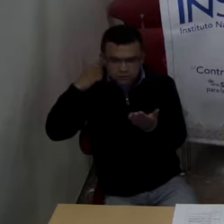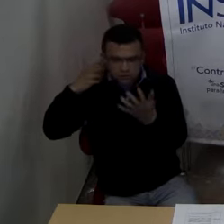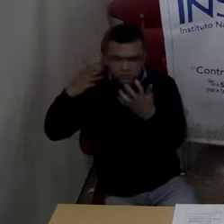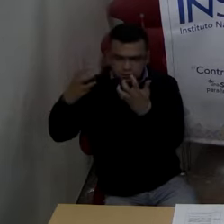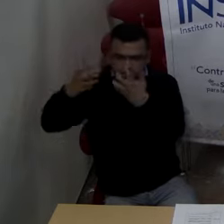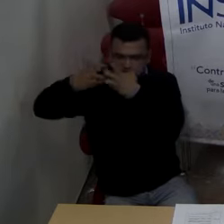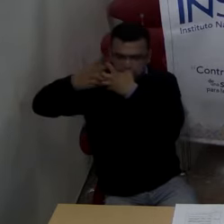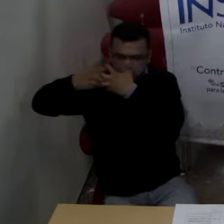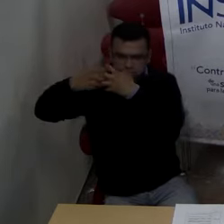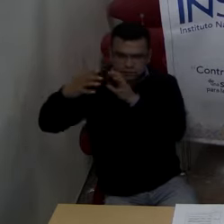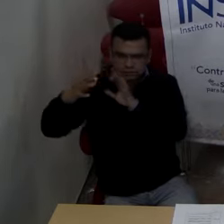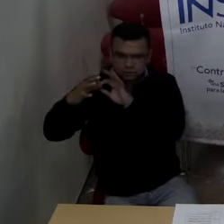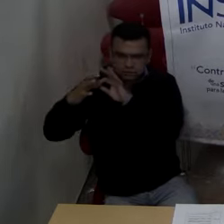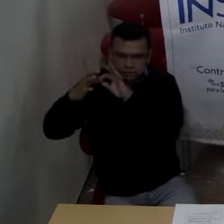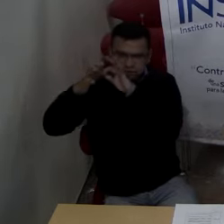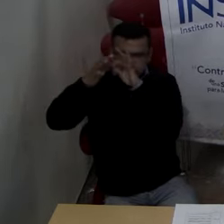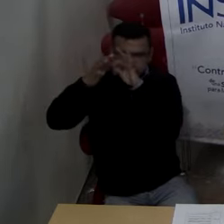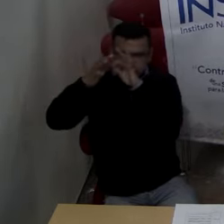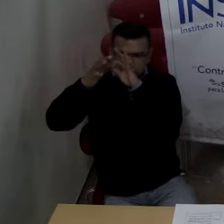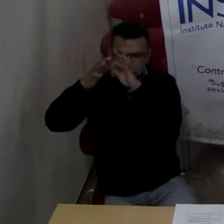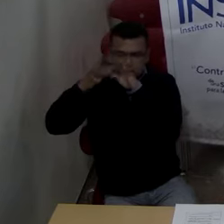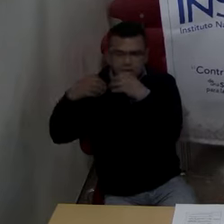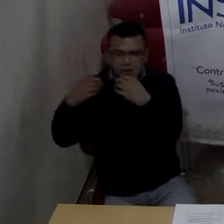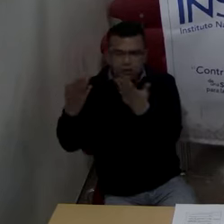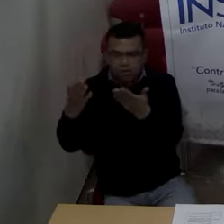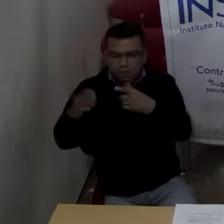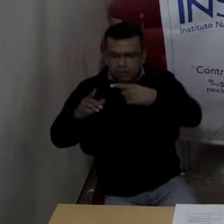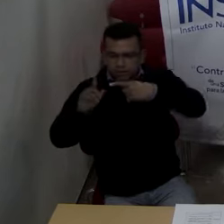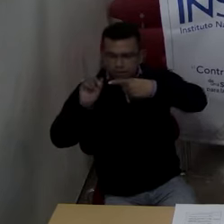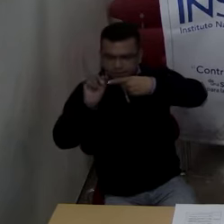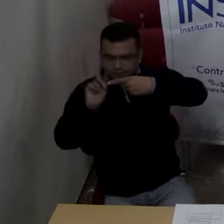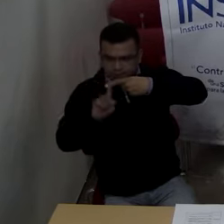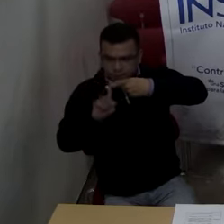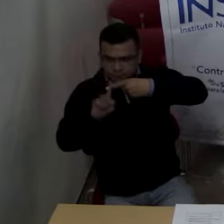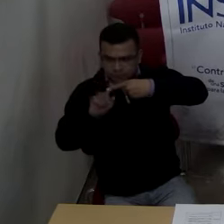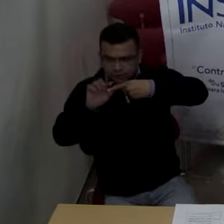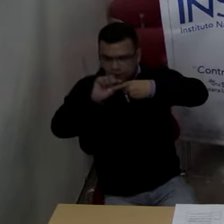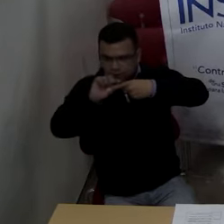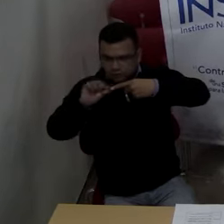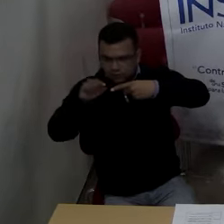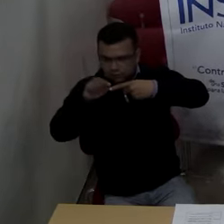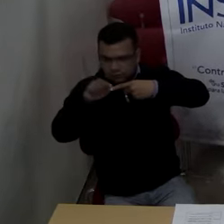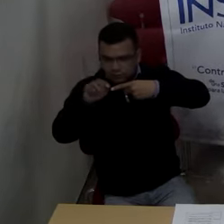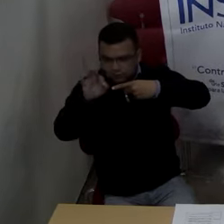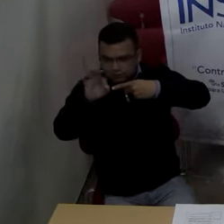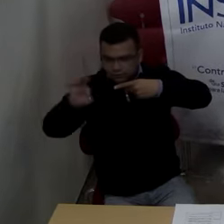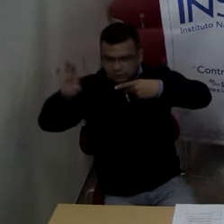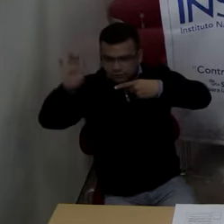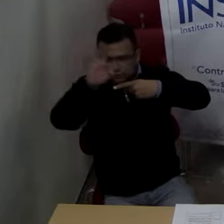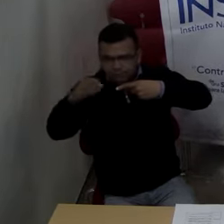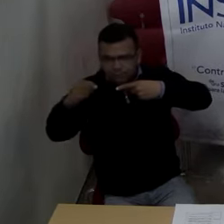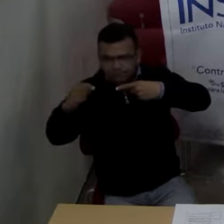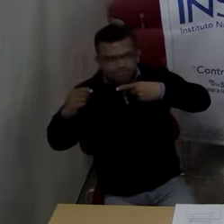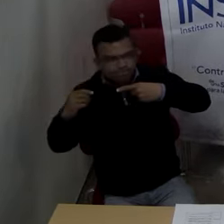primarias, que son necesarias para la percepción consciente del sonido.